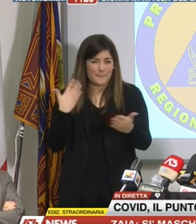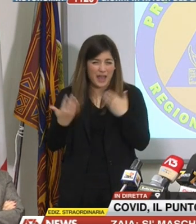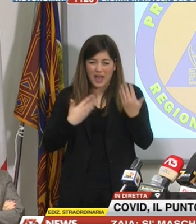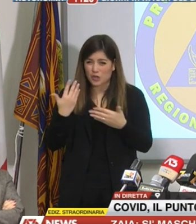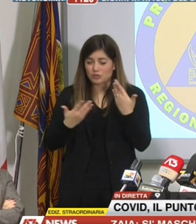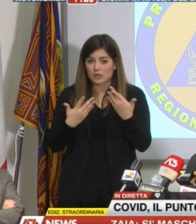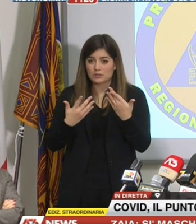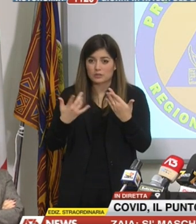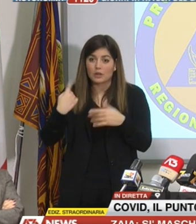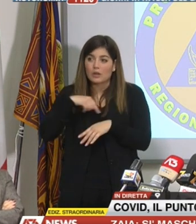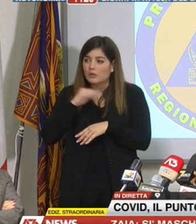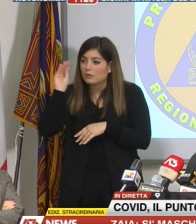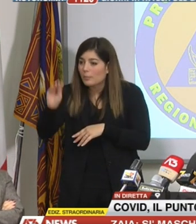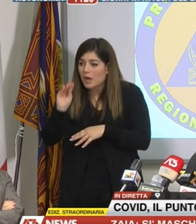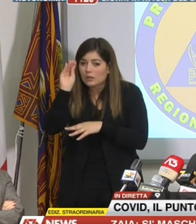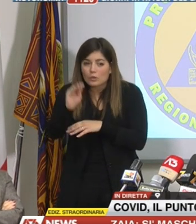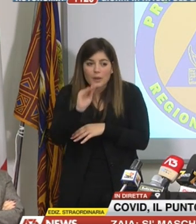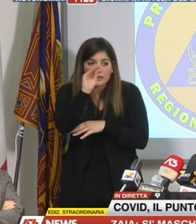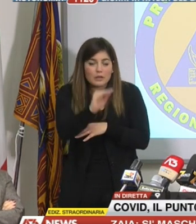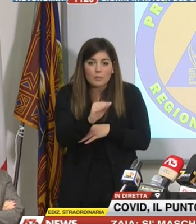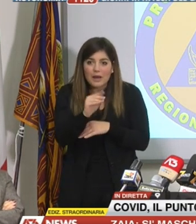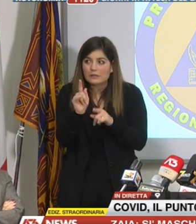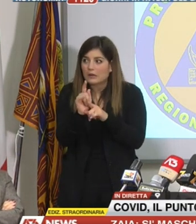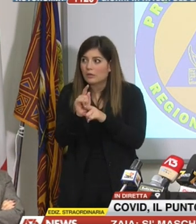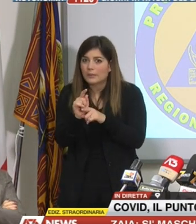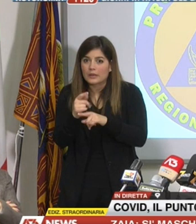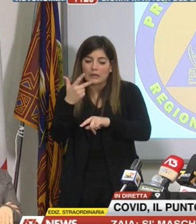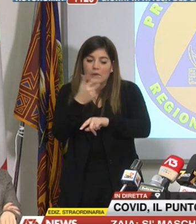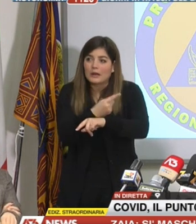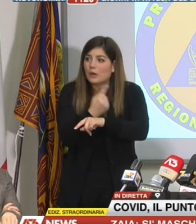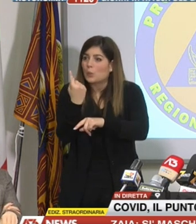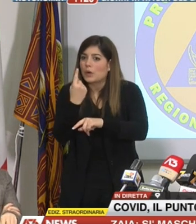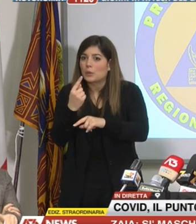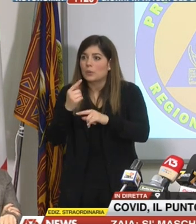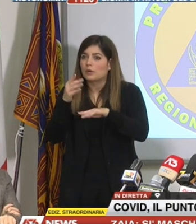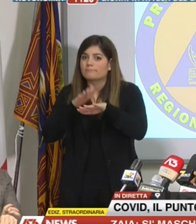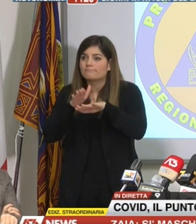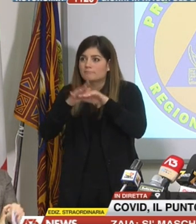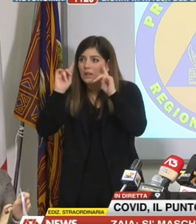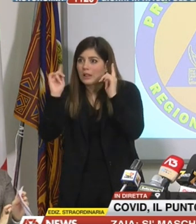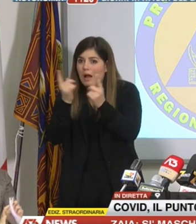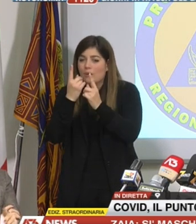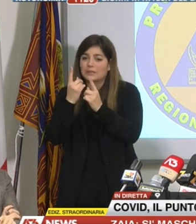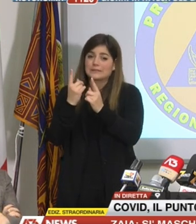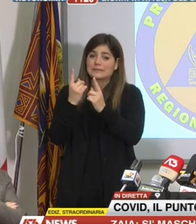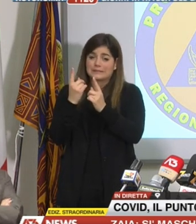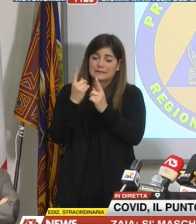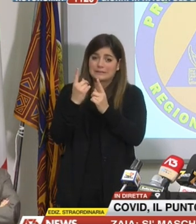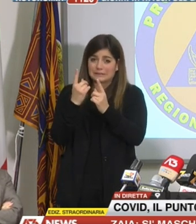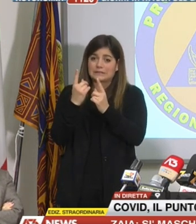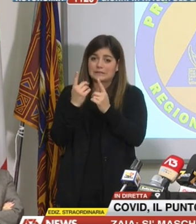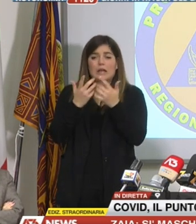chiedere l'abilitazione? Allora dico, ci sono dei modelli gestionali che possono essere rispettosi